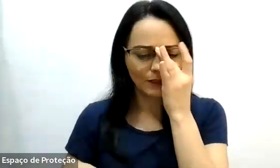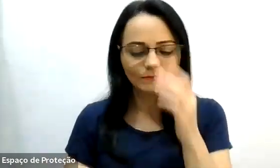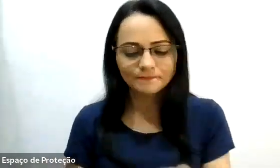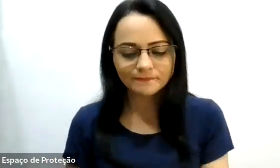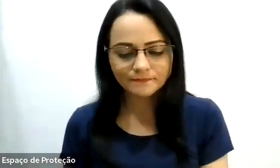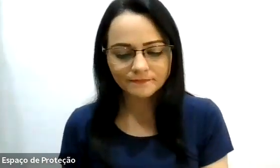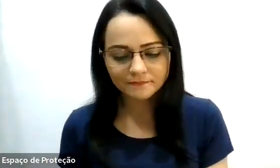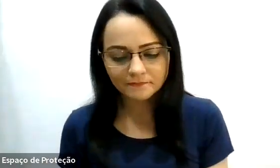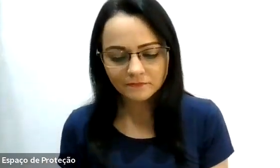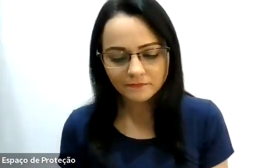tá?